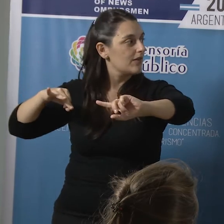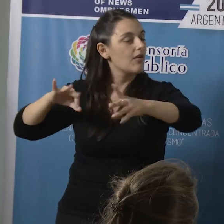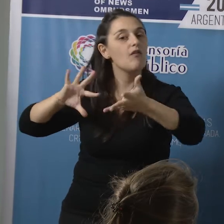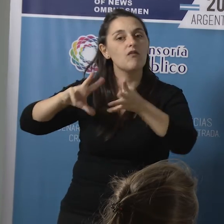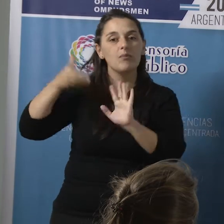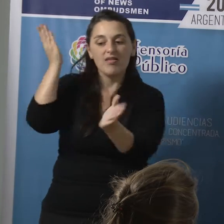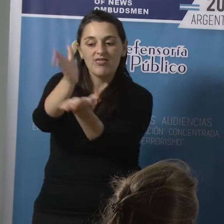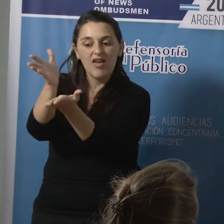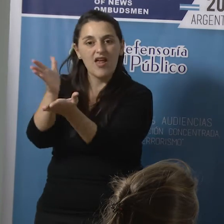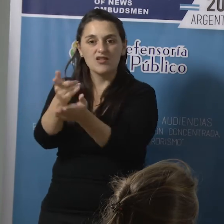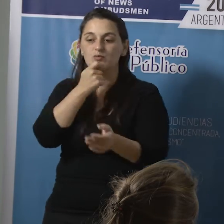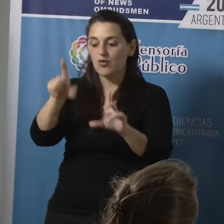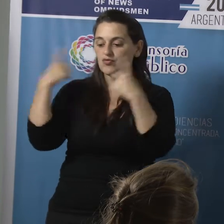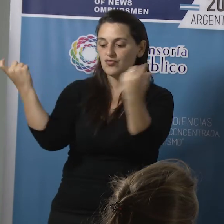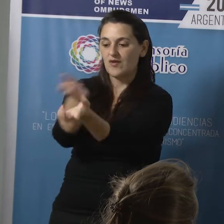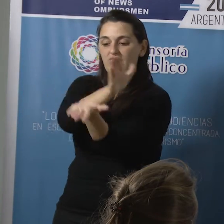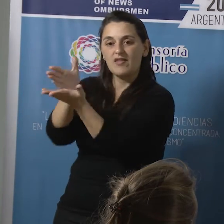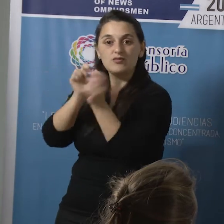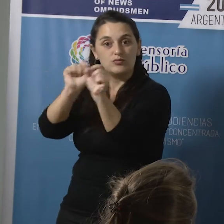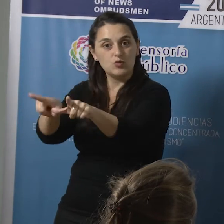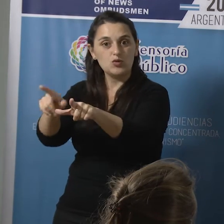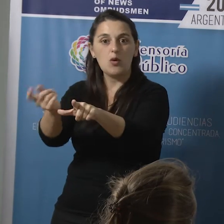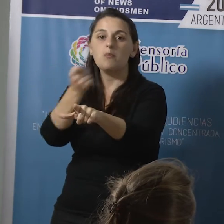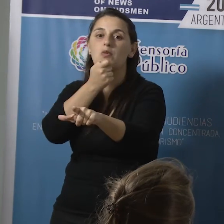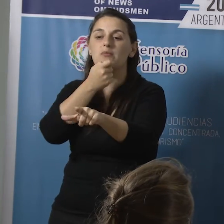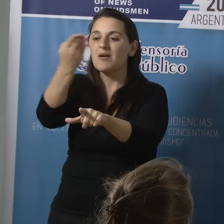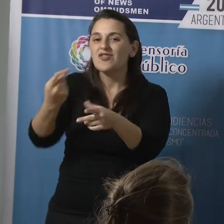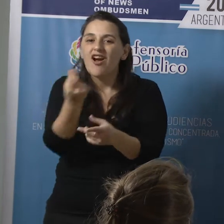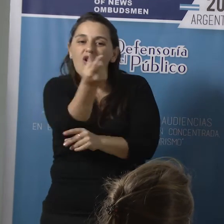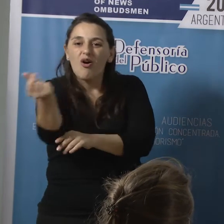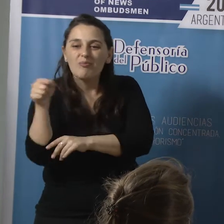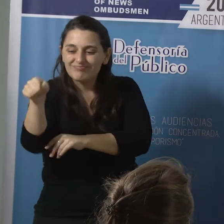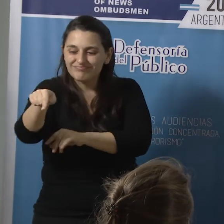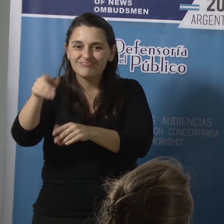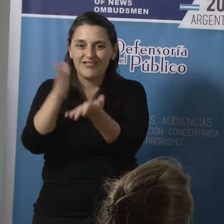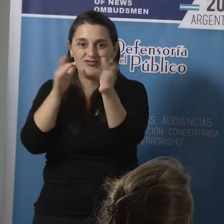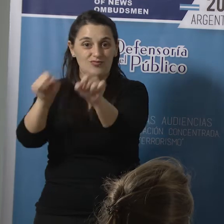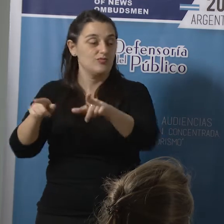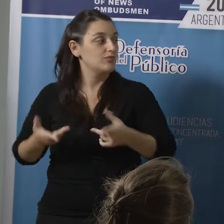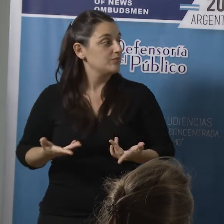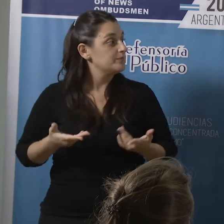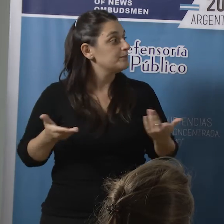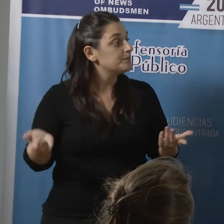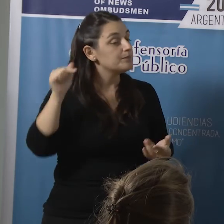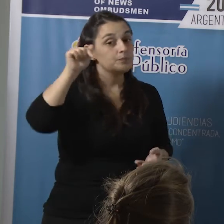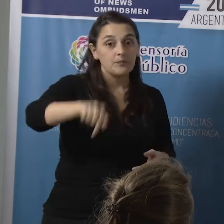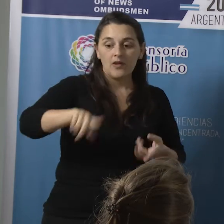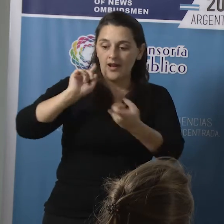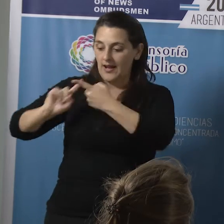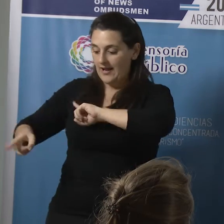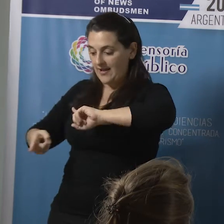como podrían ser los derechos colectivos, como los derechos de los consumidores. Bien, en consonancia entonces con esta relación de la Constitución